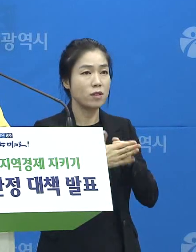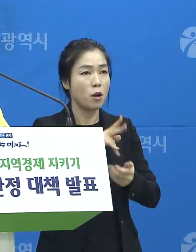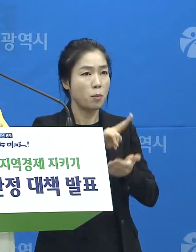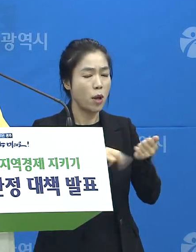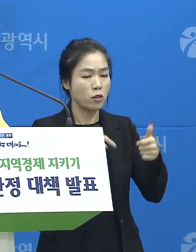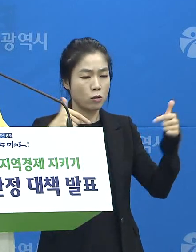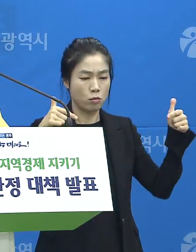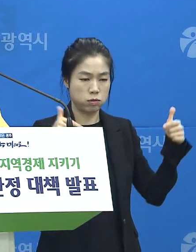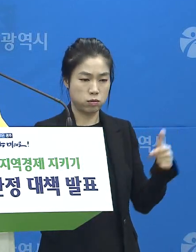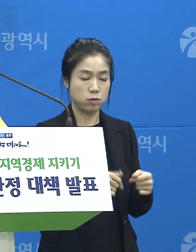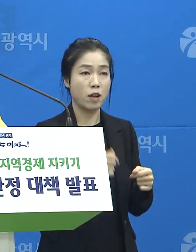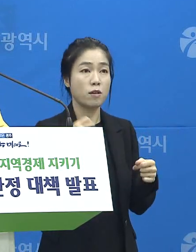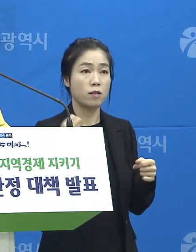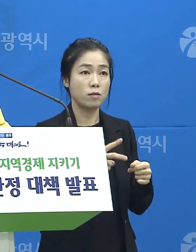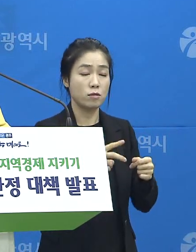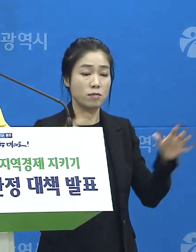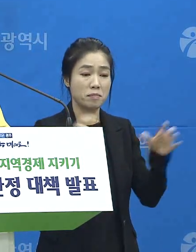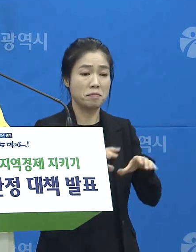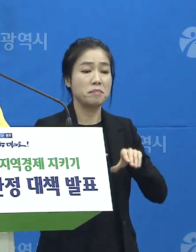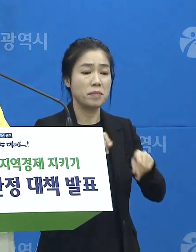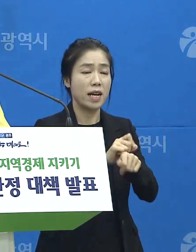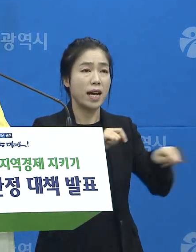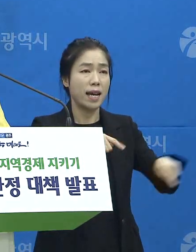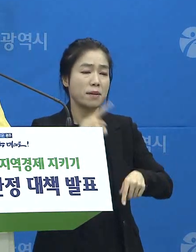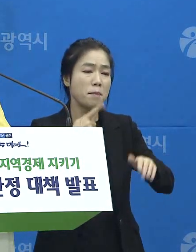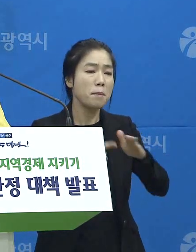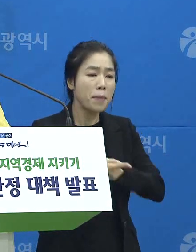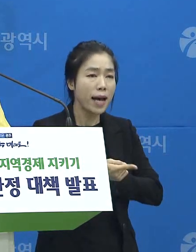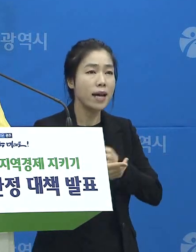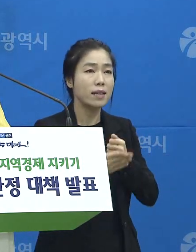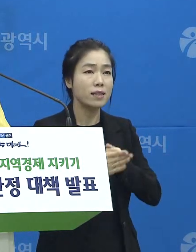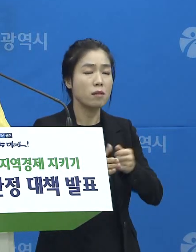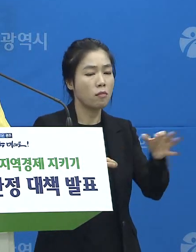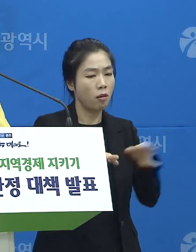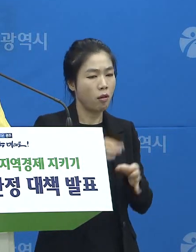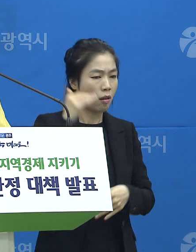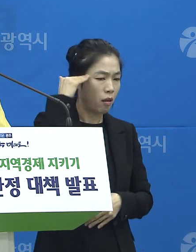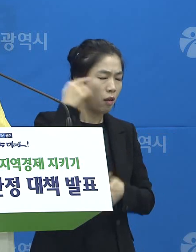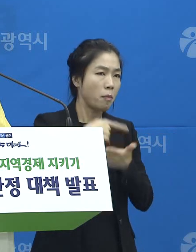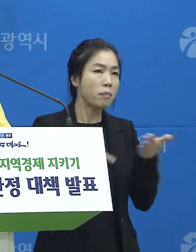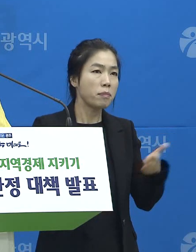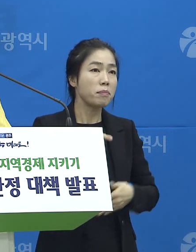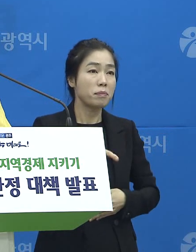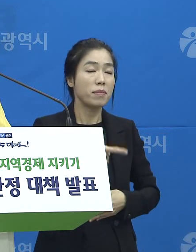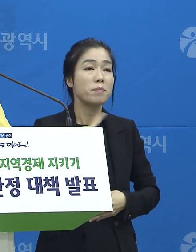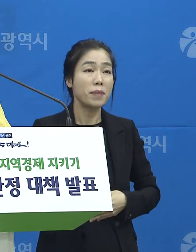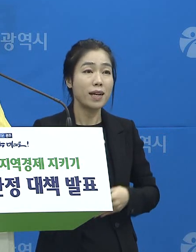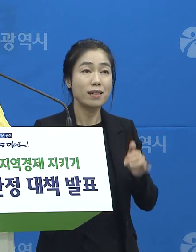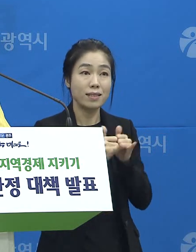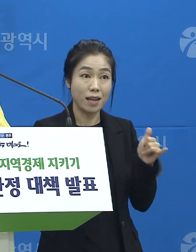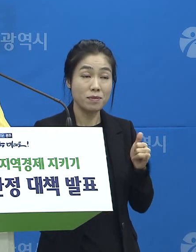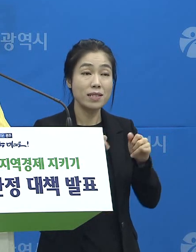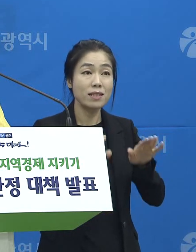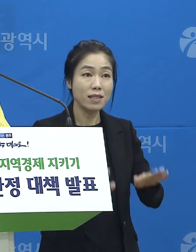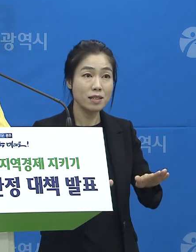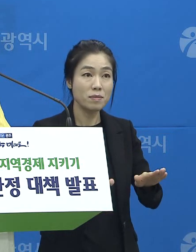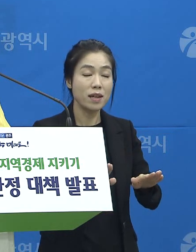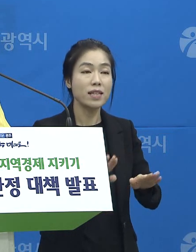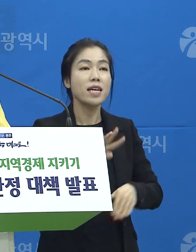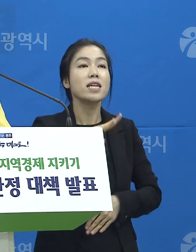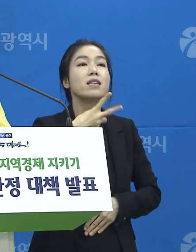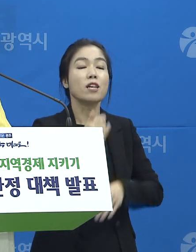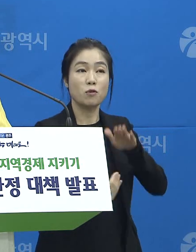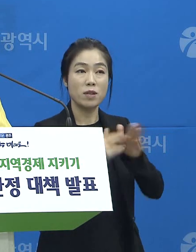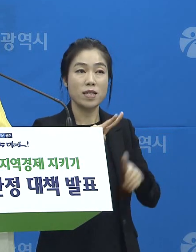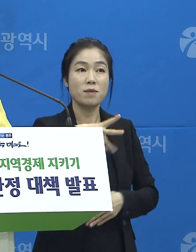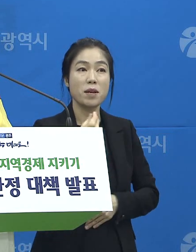매출이 감소하고 집합금지 행정조치로 영업에 피해를 입은 소상공인들은 이번에